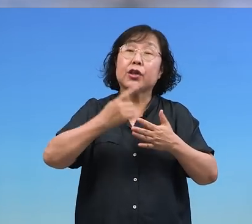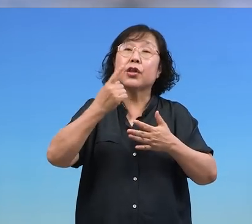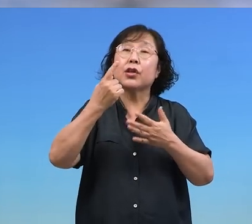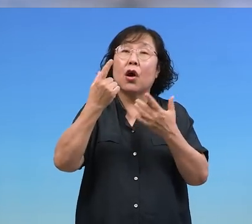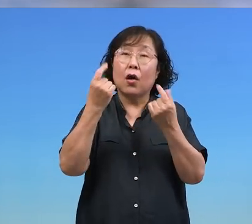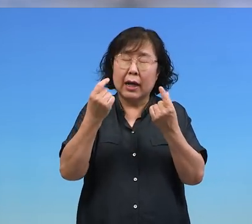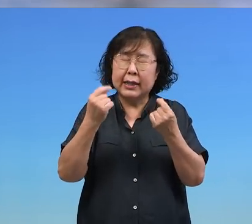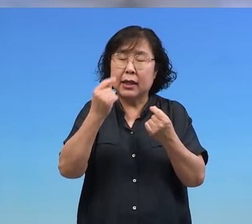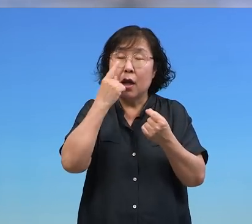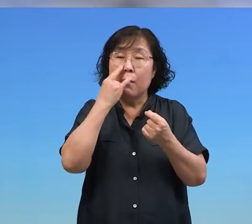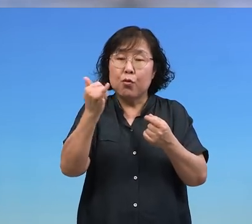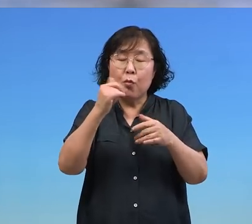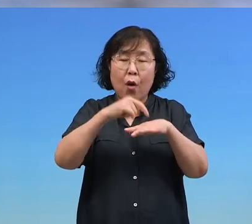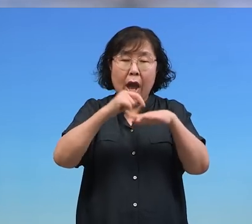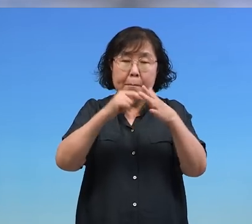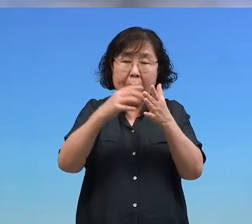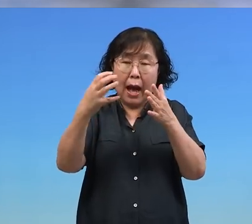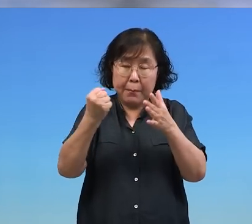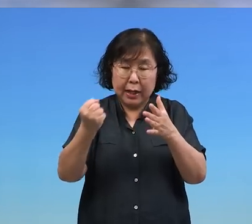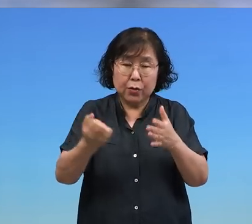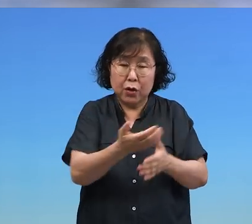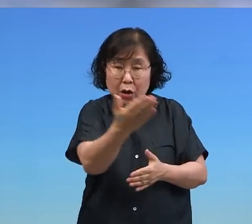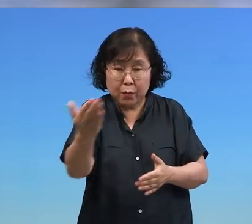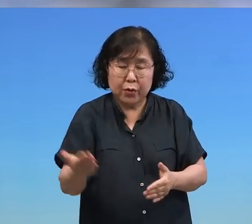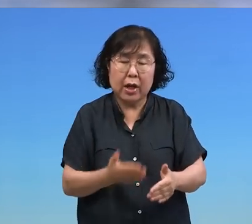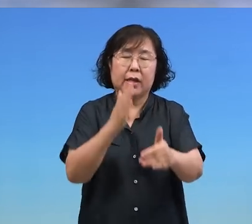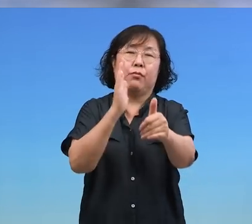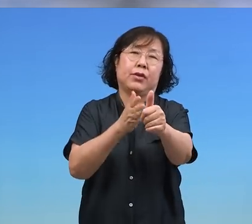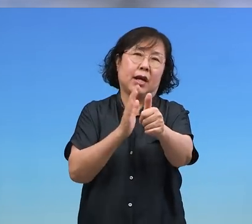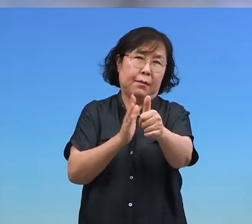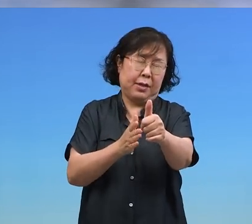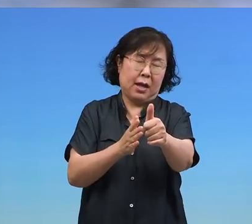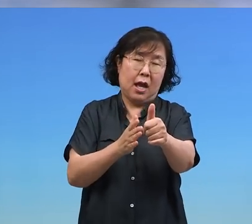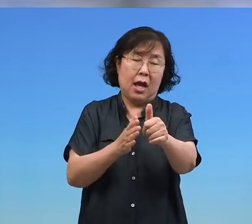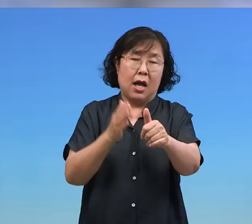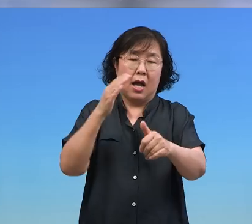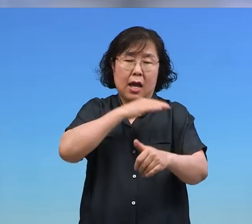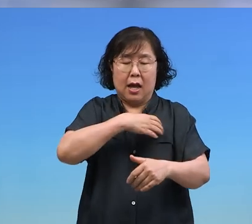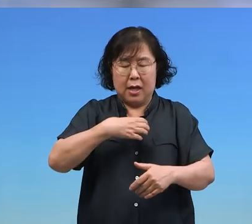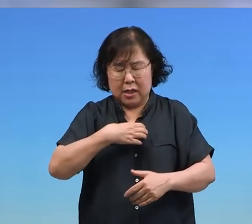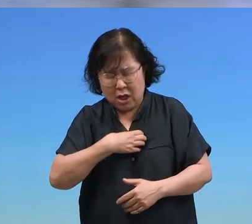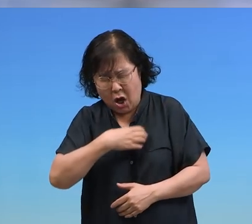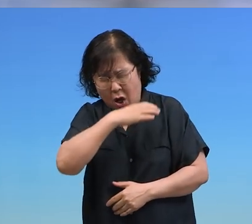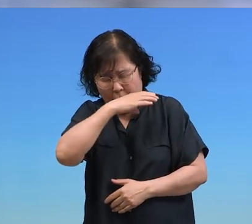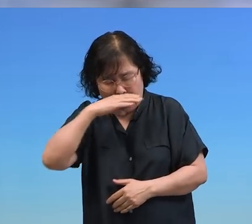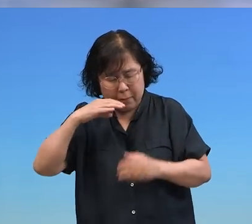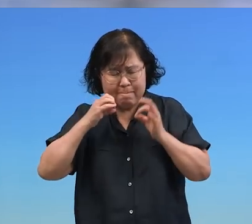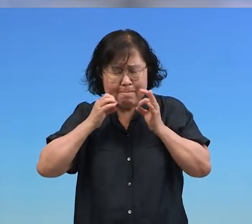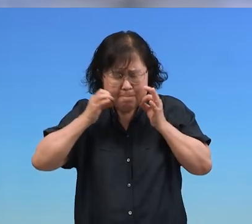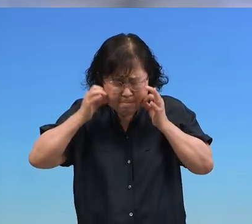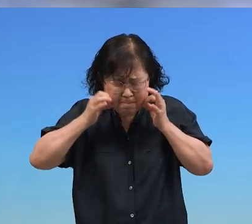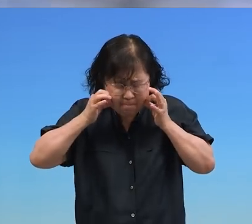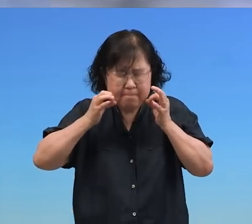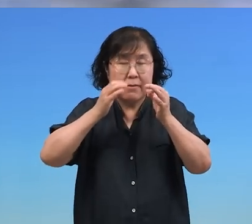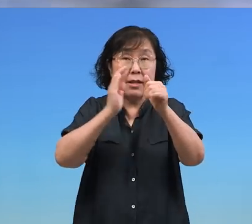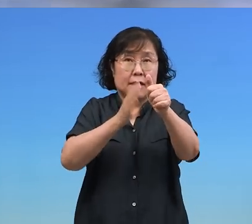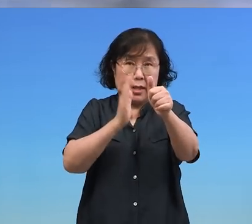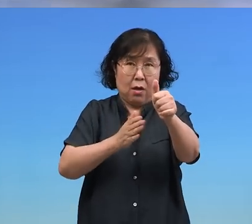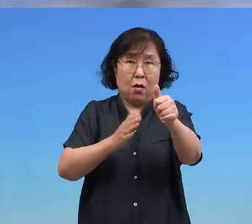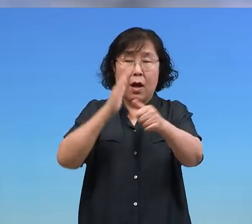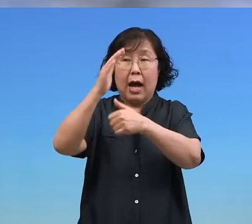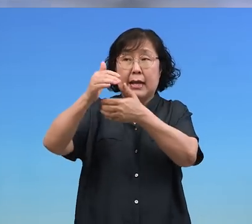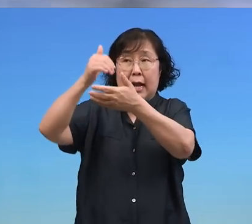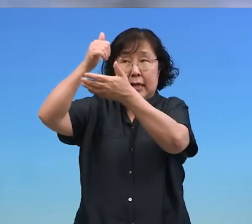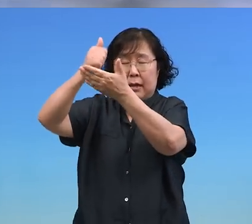제가 권면합니다 여러분 경건에 힘 쓰시기를 바랍니다 경건이 뭐라 그랬습니까 하나님을